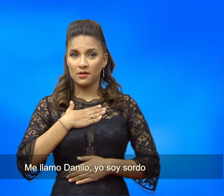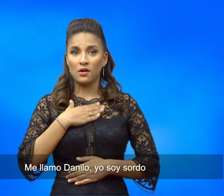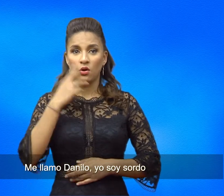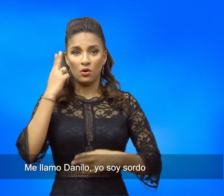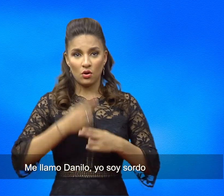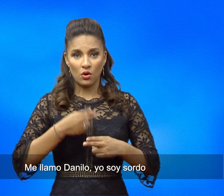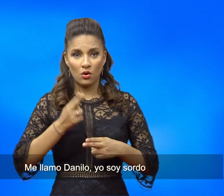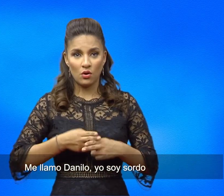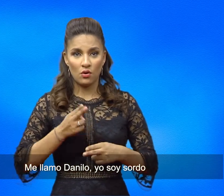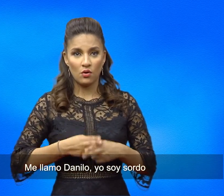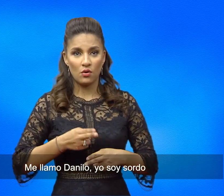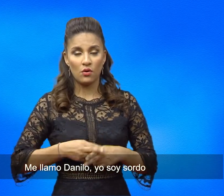me llamo